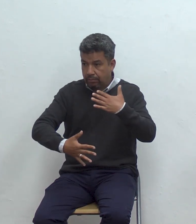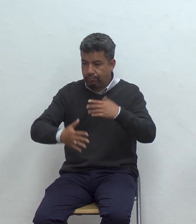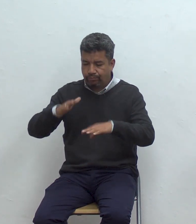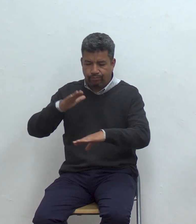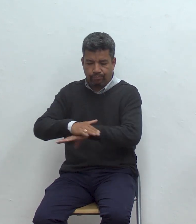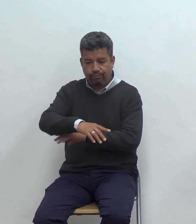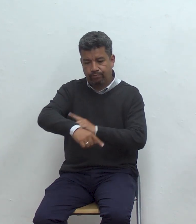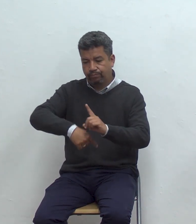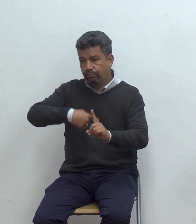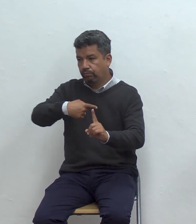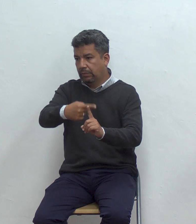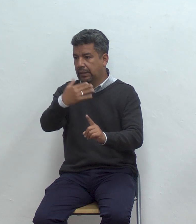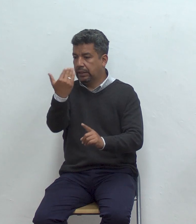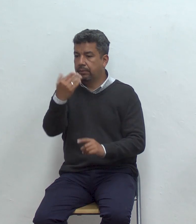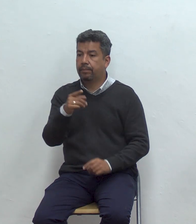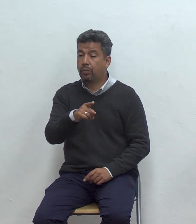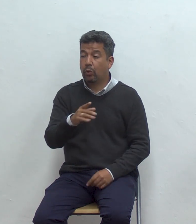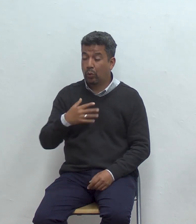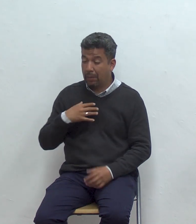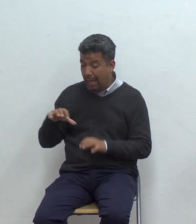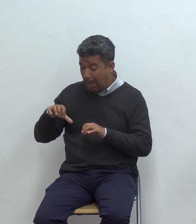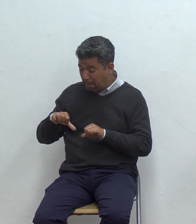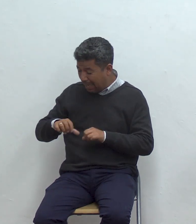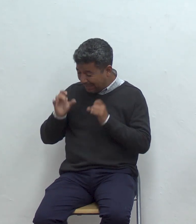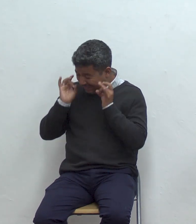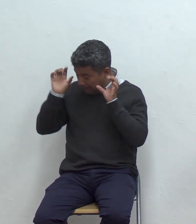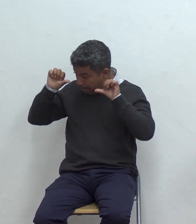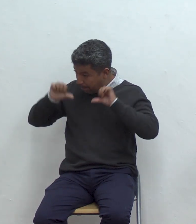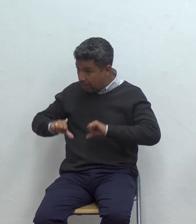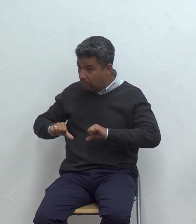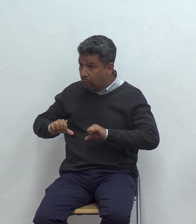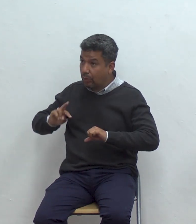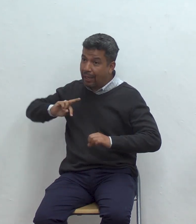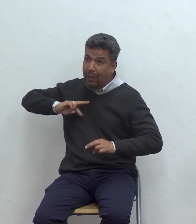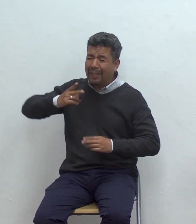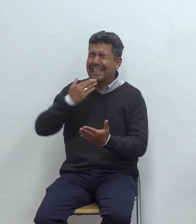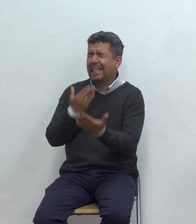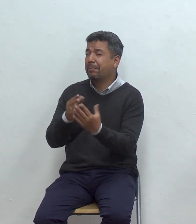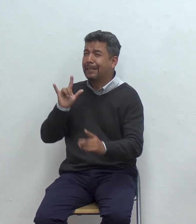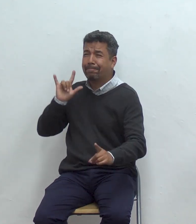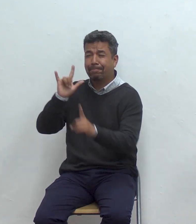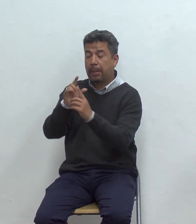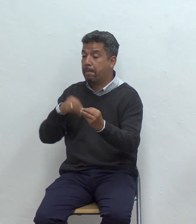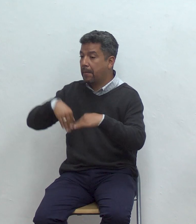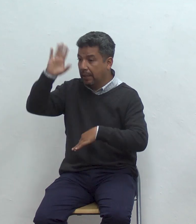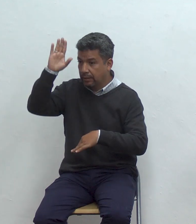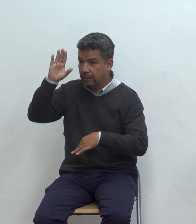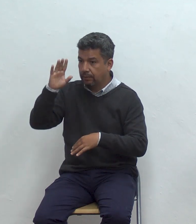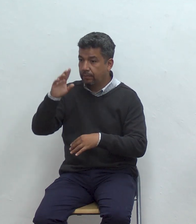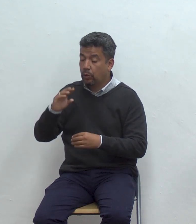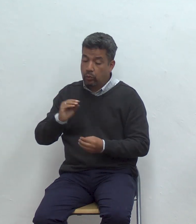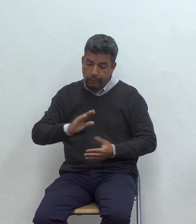efecto. Y se da cuenta que entre más miserables hayamos sido, más le damos las gracias y más le amamos. Al que mucho